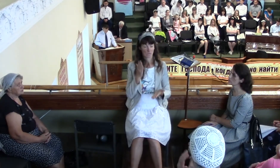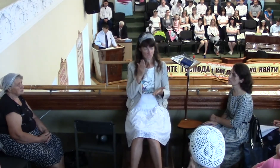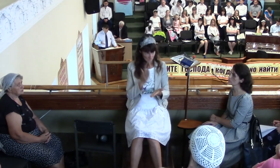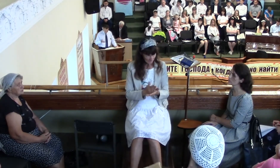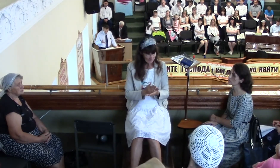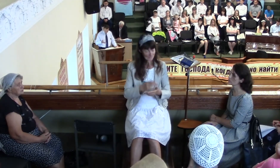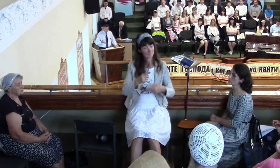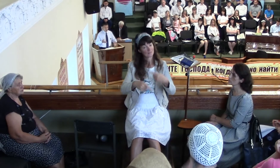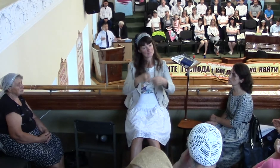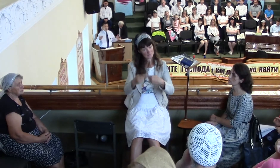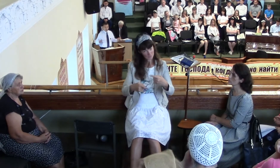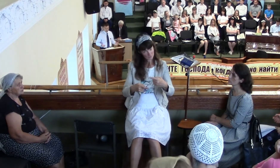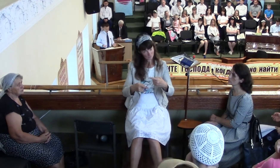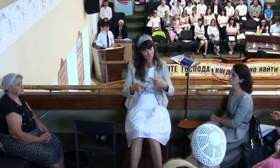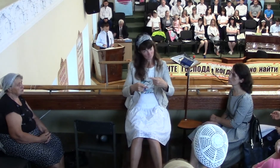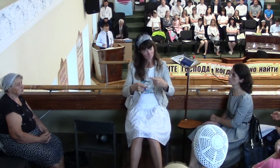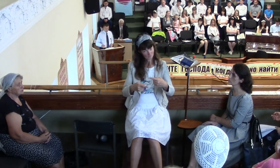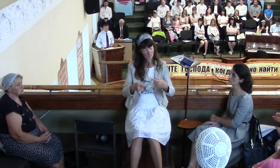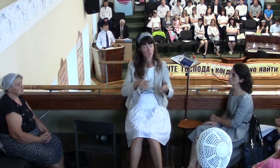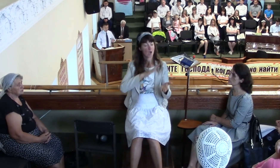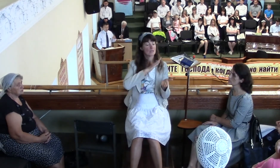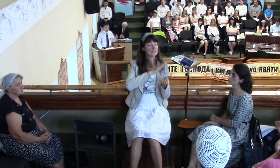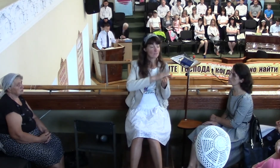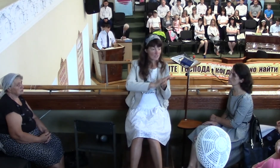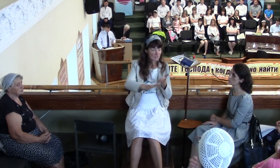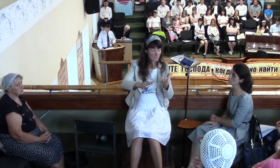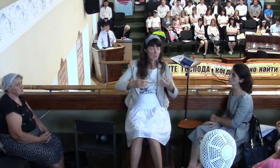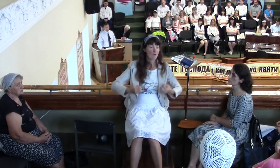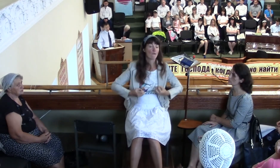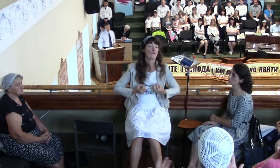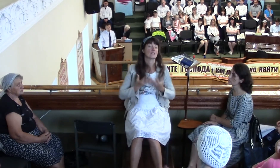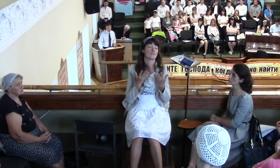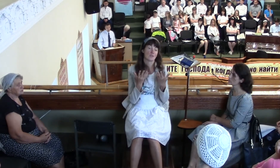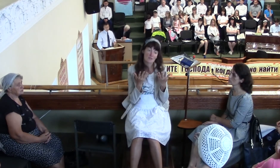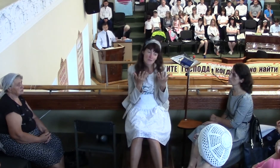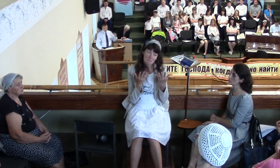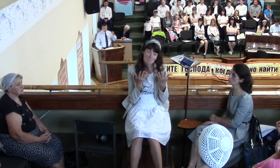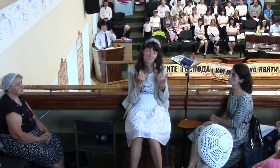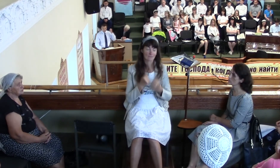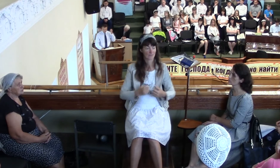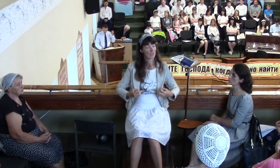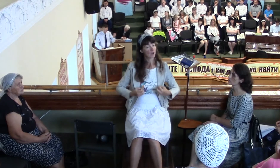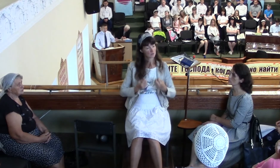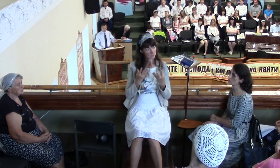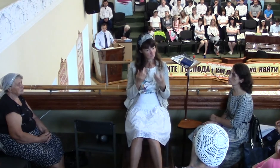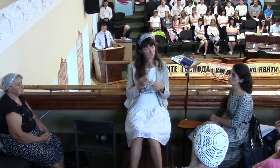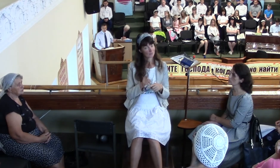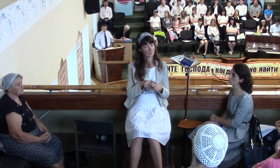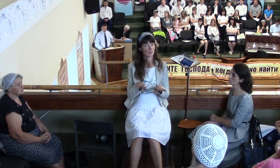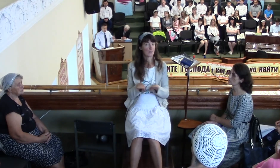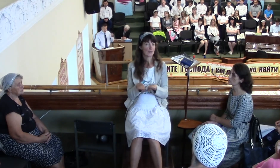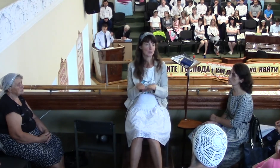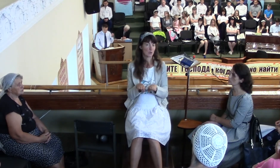причем святых во свете написано. Во свете. В Священном Писании свет